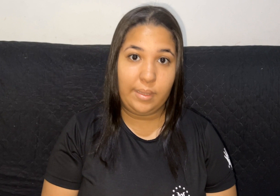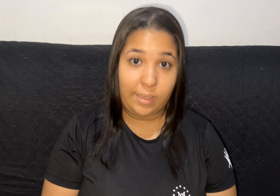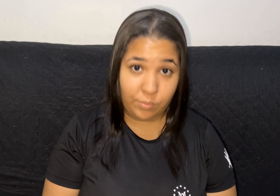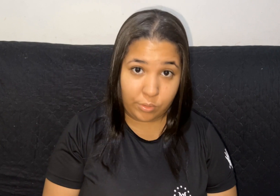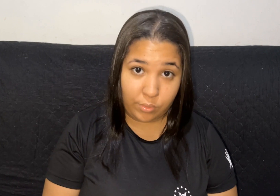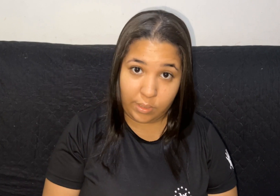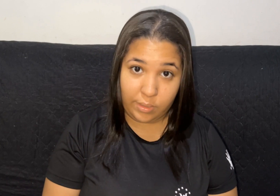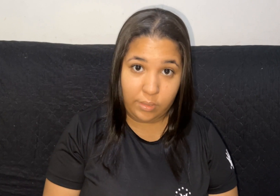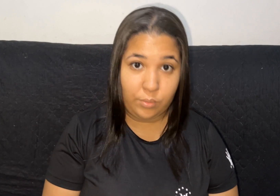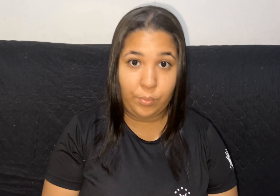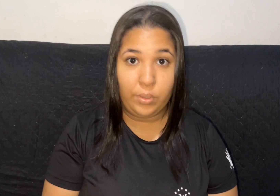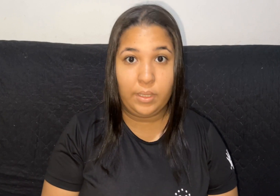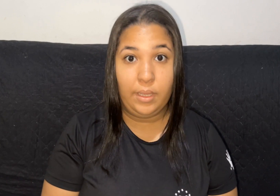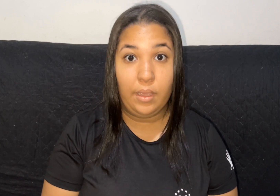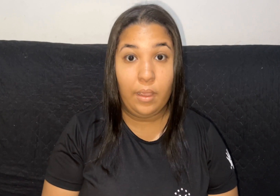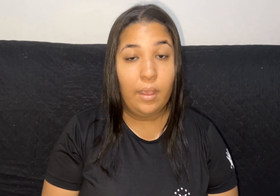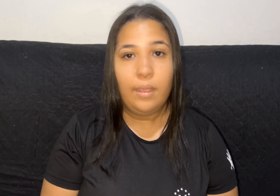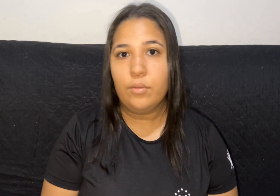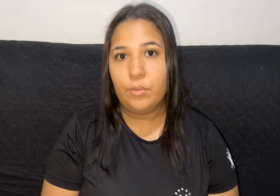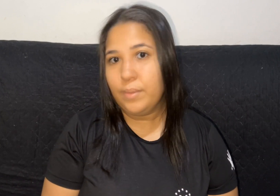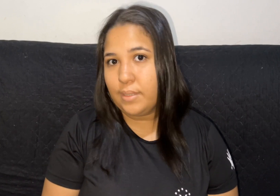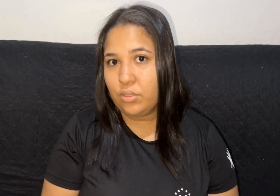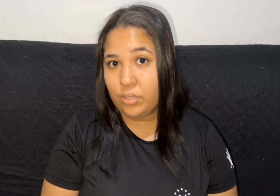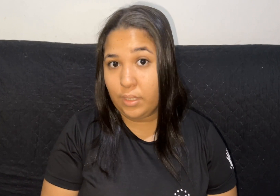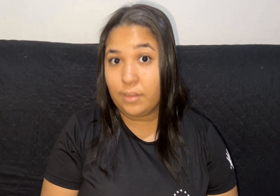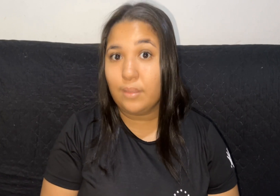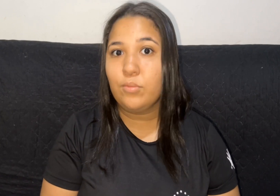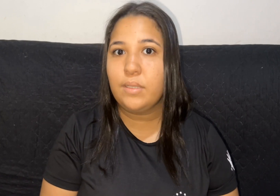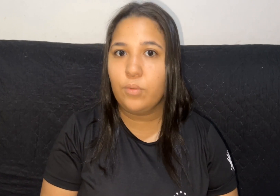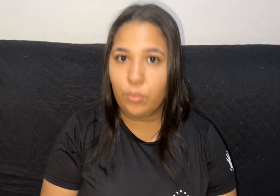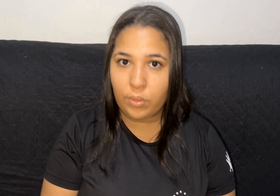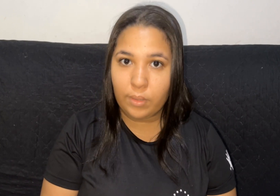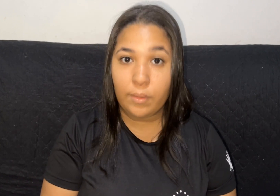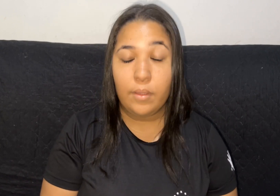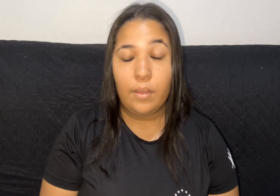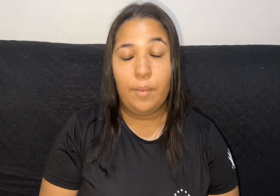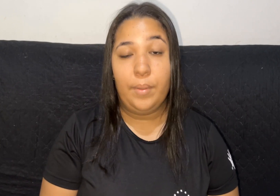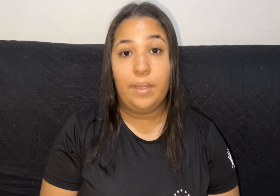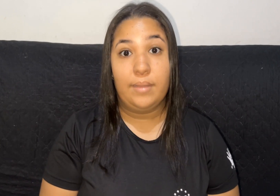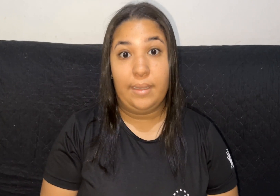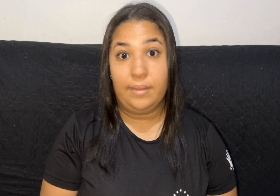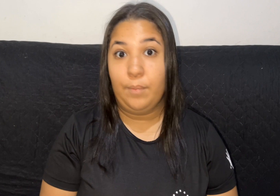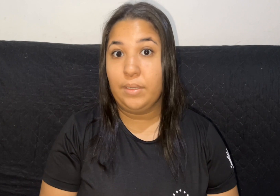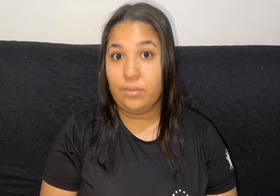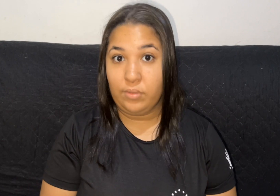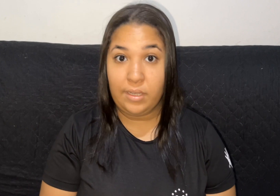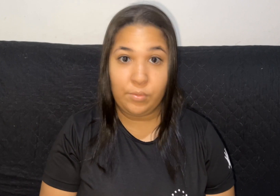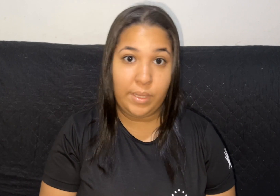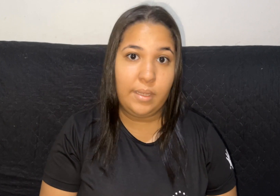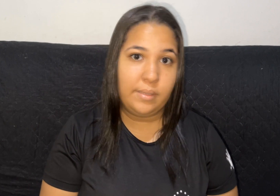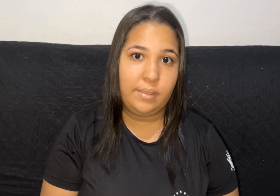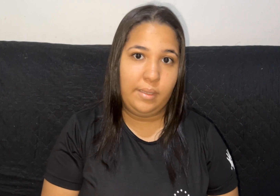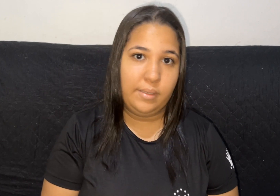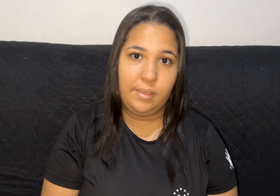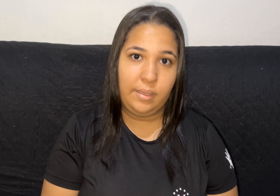responsabilidade muito grande, porque eu não me sentia tão segura para estar interpretando nas missas